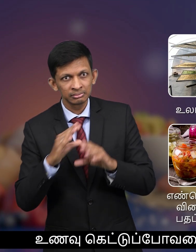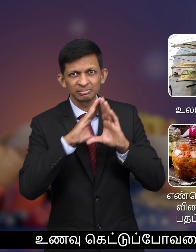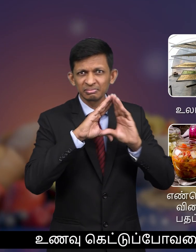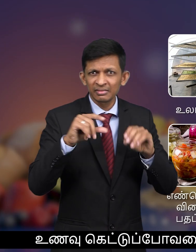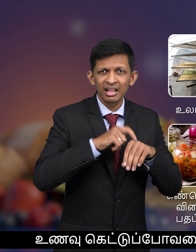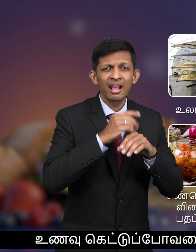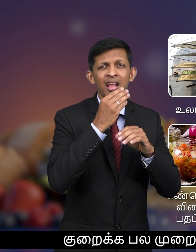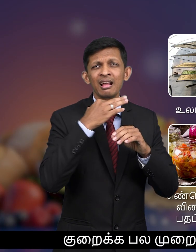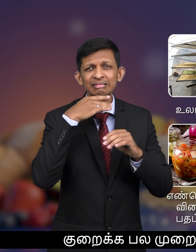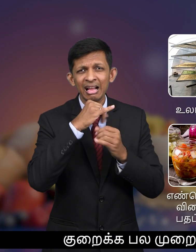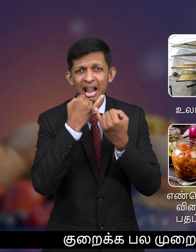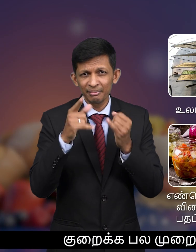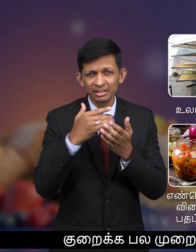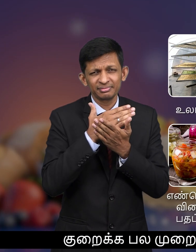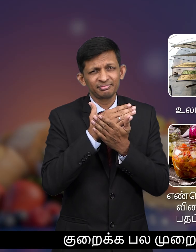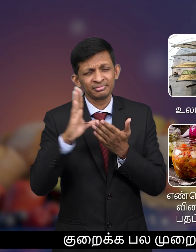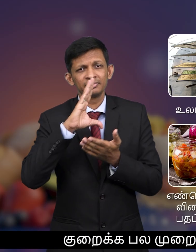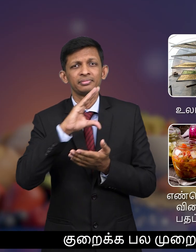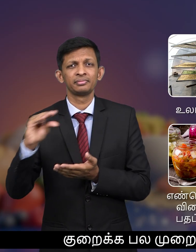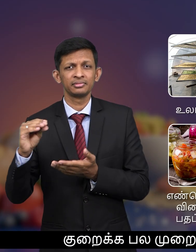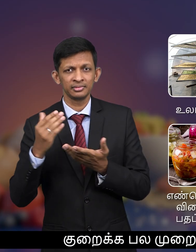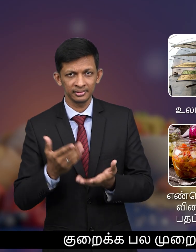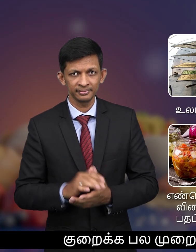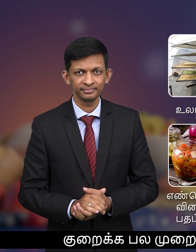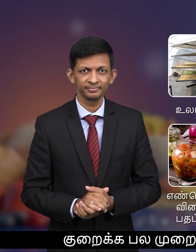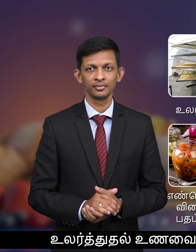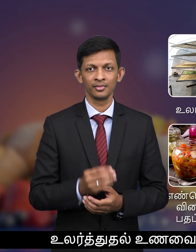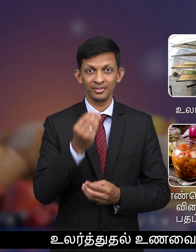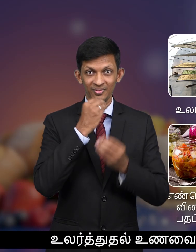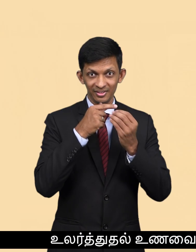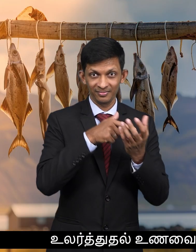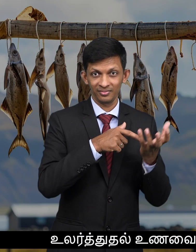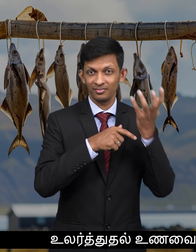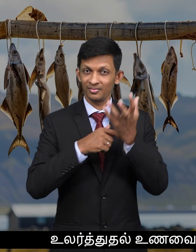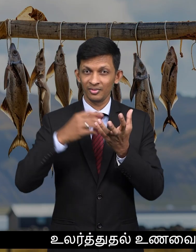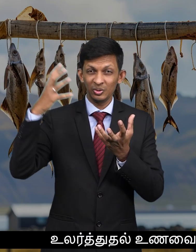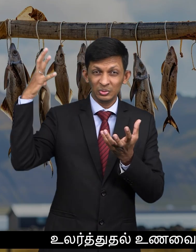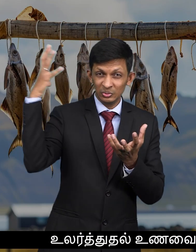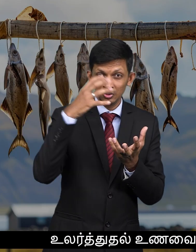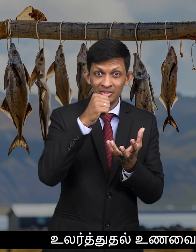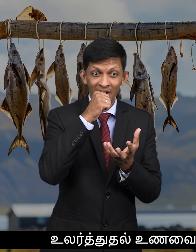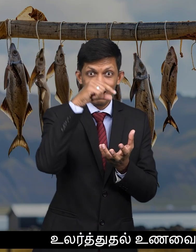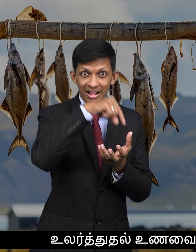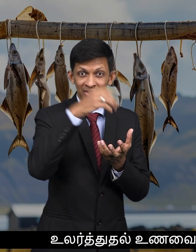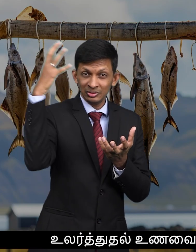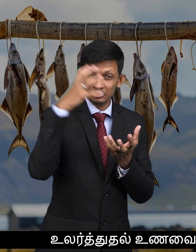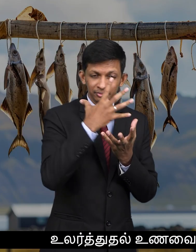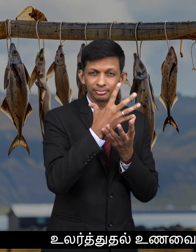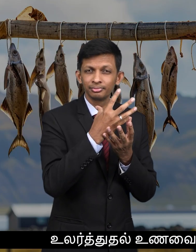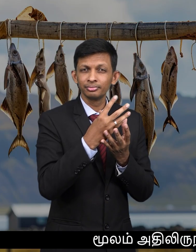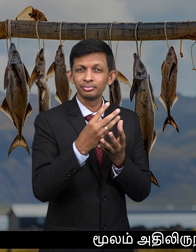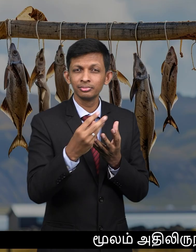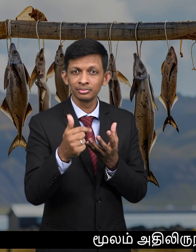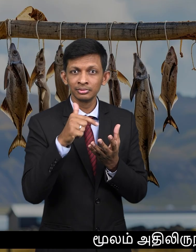தாமதப்படுத்த அல்லது குறைக்க பல முறைகள் பயன்படுத்தப்படுகின்றன. உலர்த்துதல். உணவை சூரிய ஒளியில் வைத்திருப்பதன்